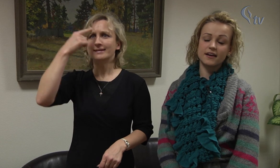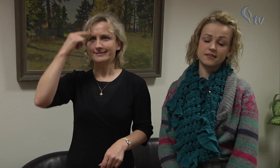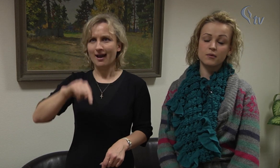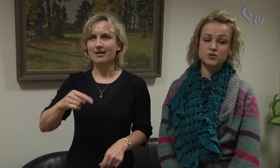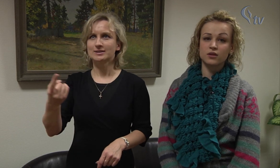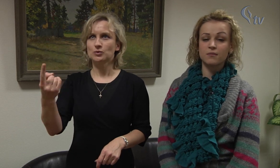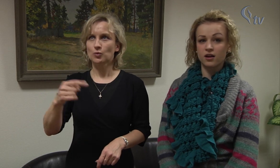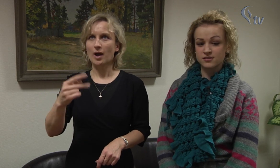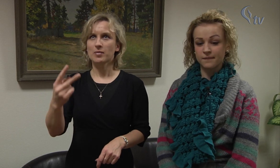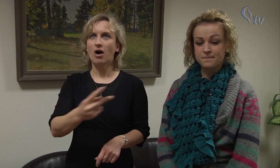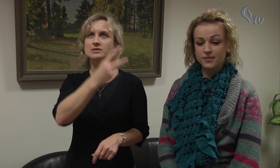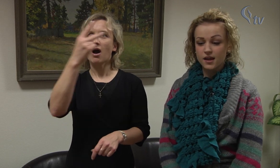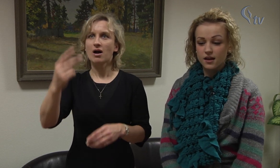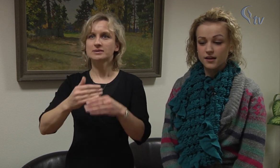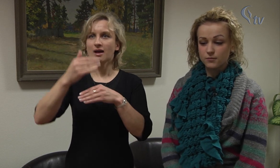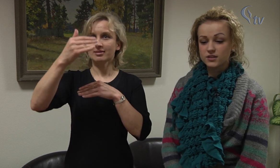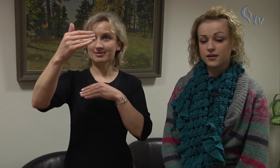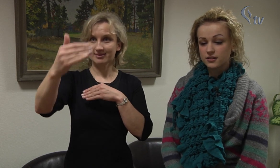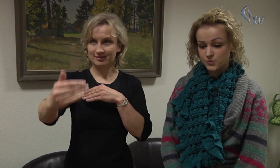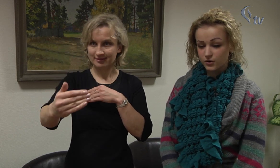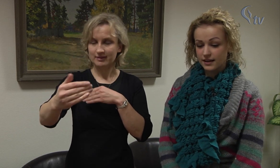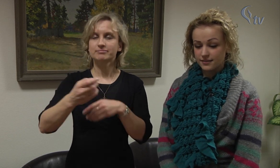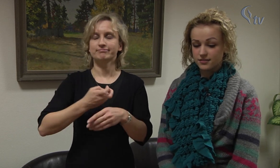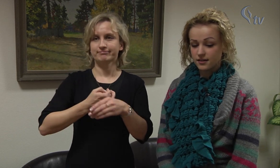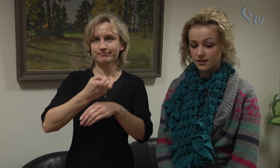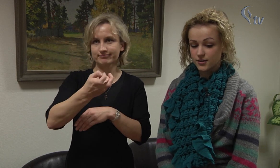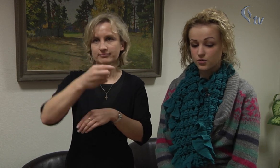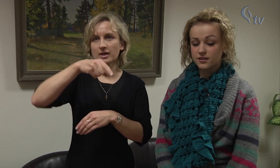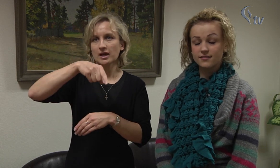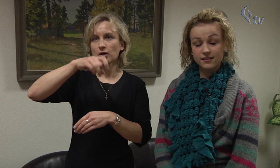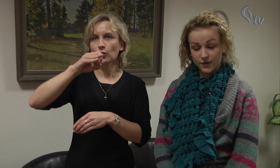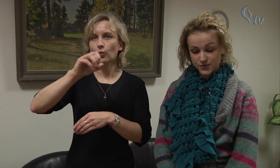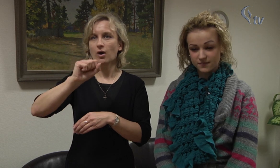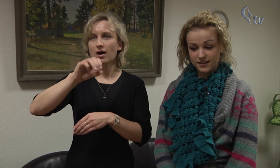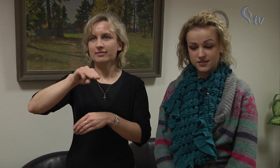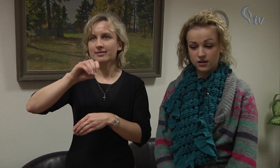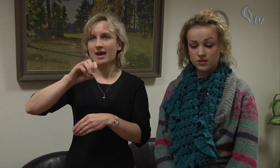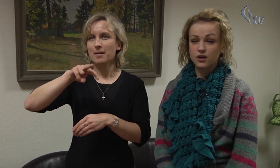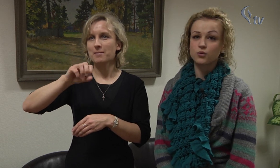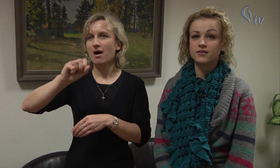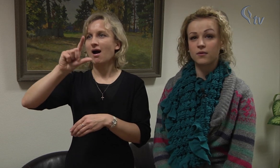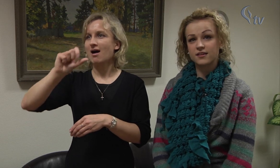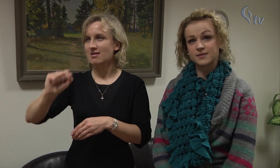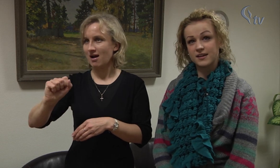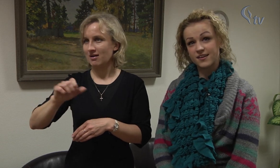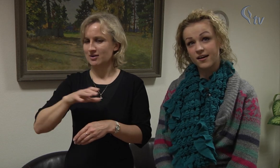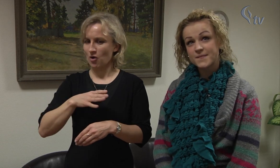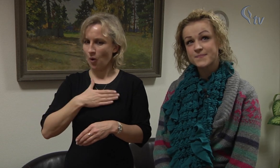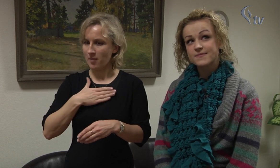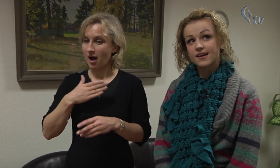2 nädala pärast Guatemalasse. Ja mu õde ütles mulle, et sul on nii vedanud, et sa saad Guatemalasse minna.